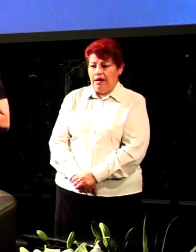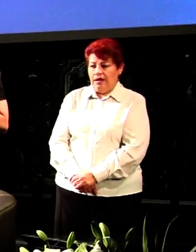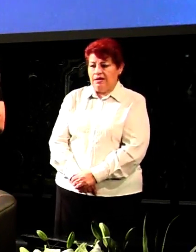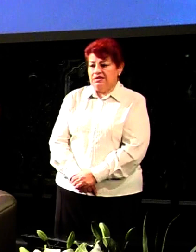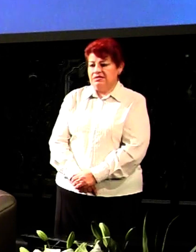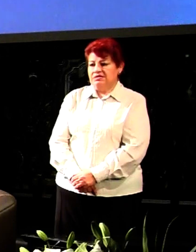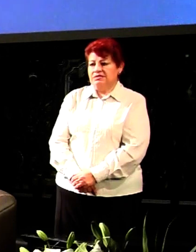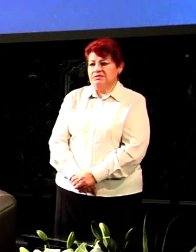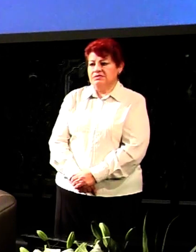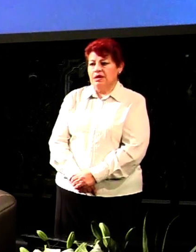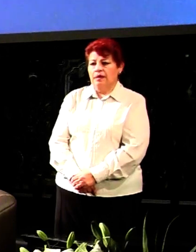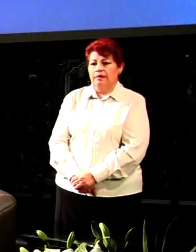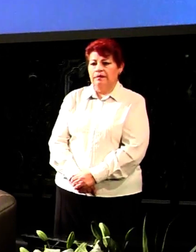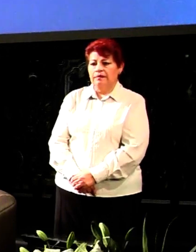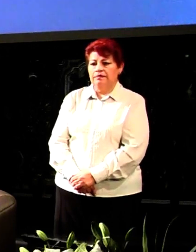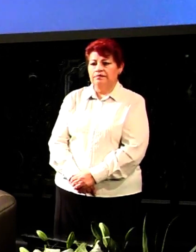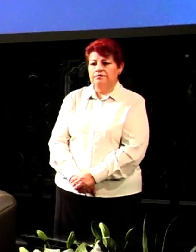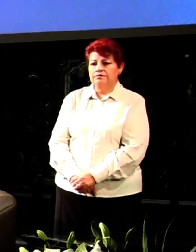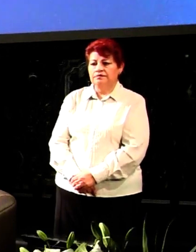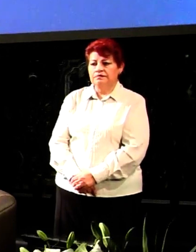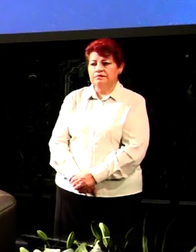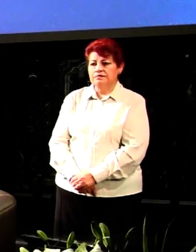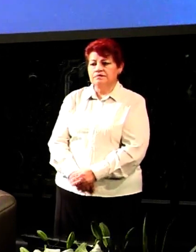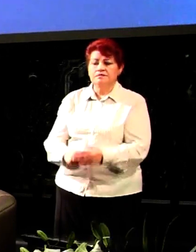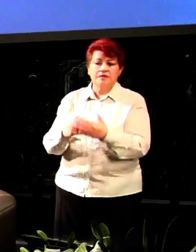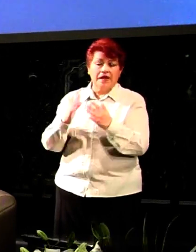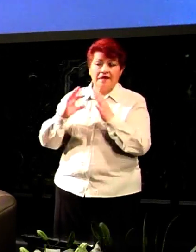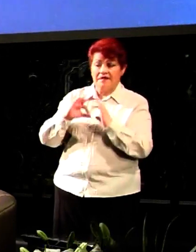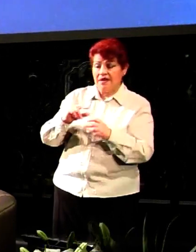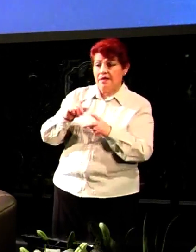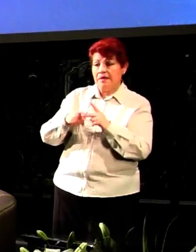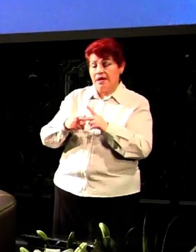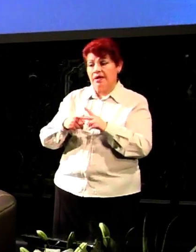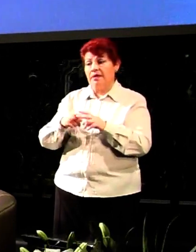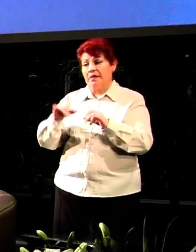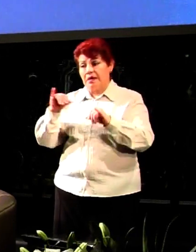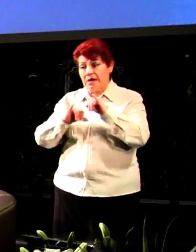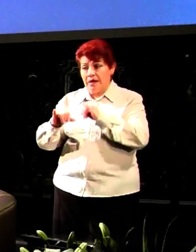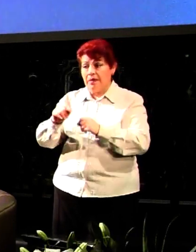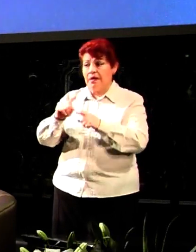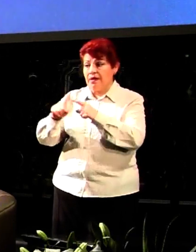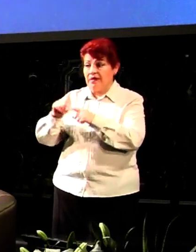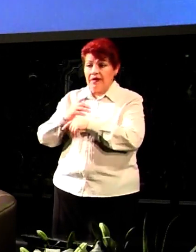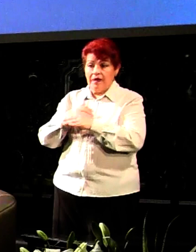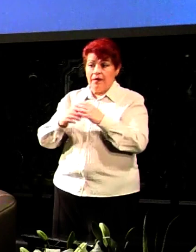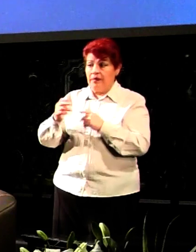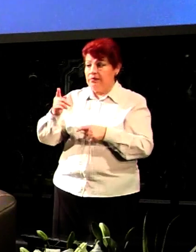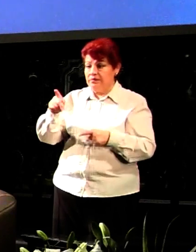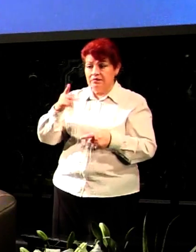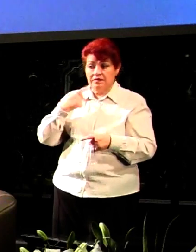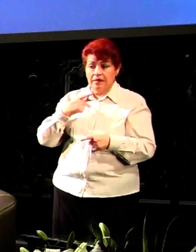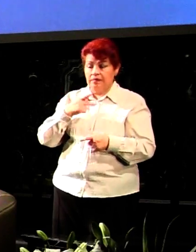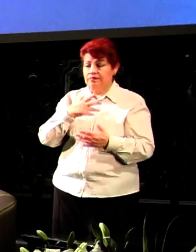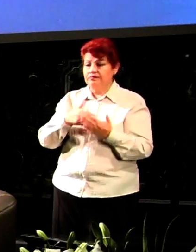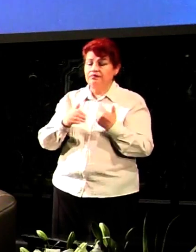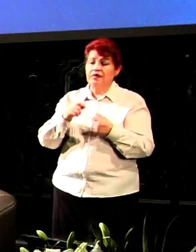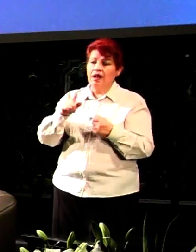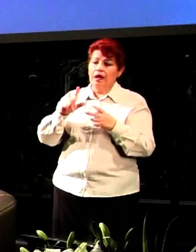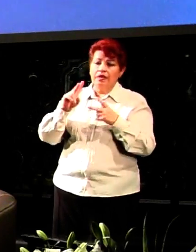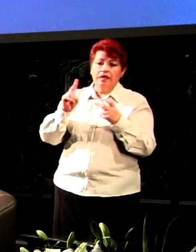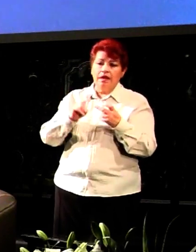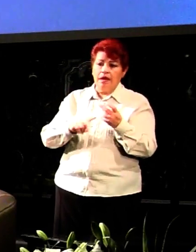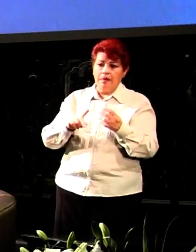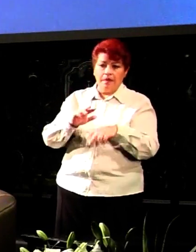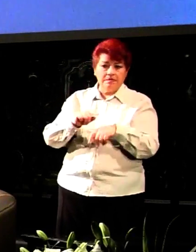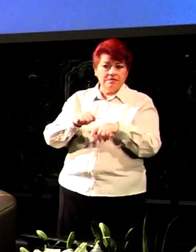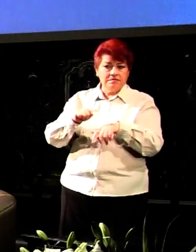escuela, en materias difíciles como física, química, matemáticas, y si una persona en estas materias tenía muy